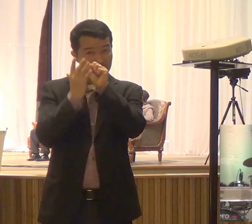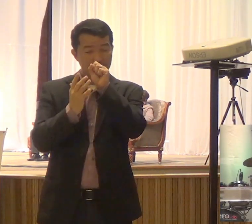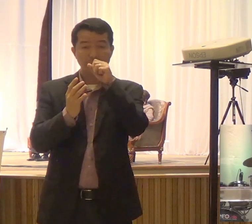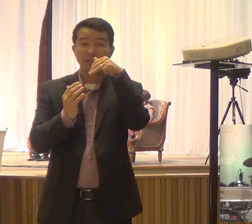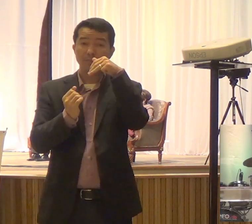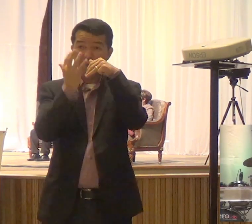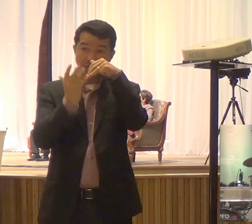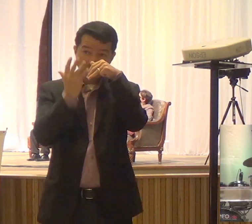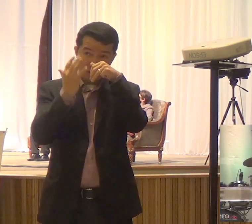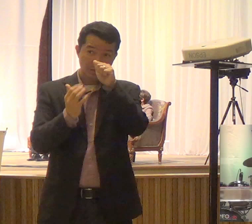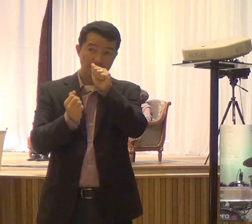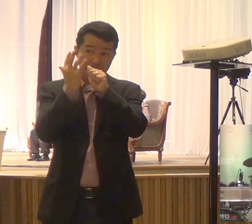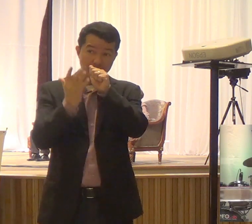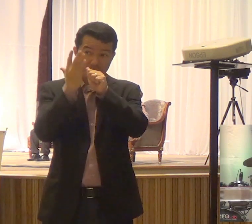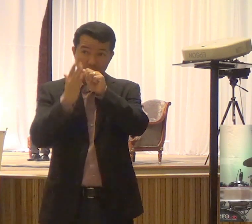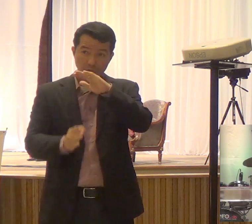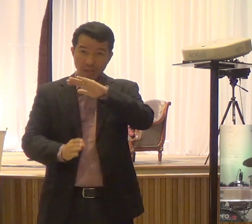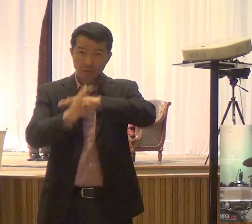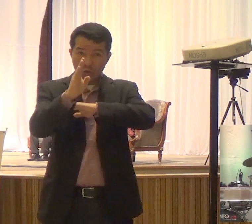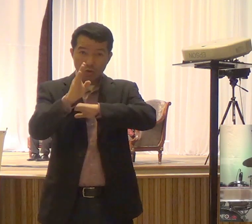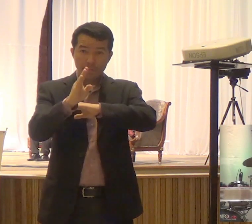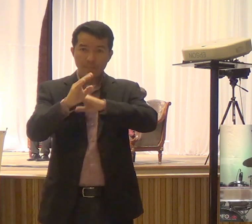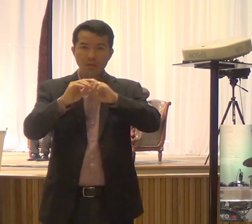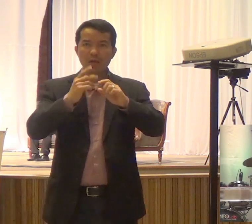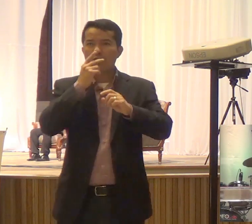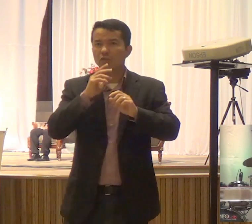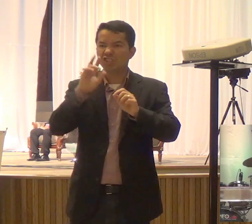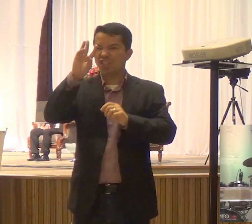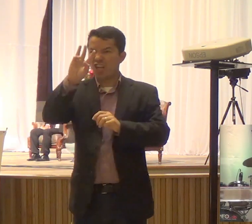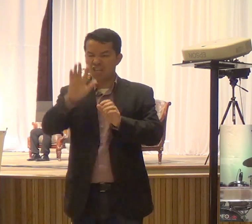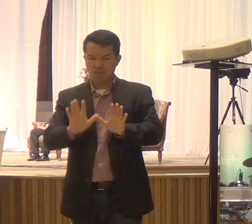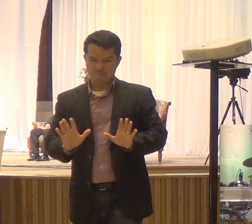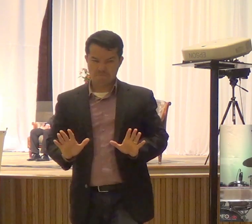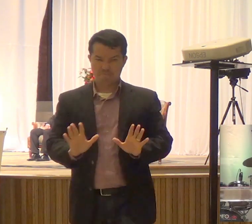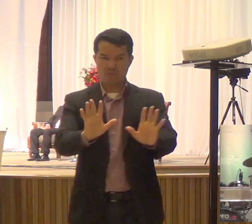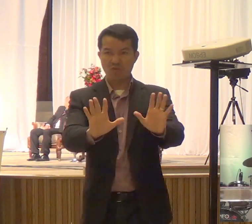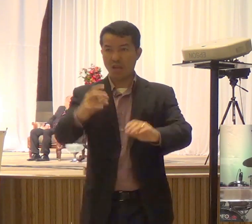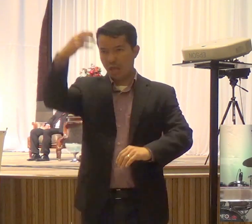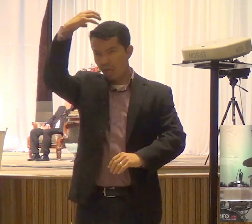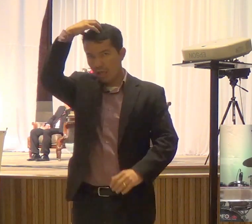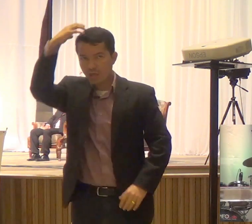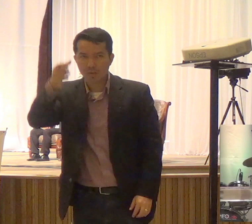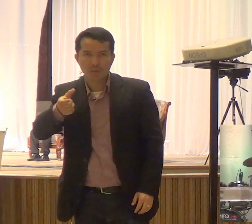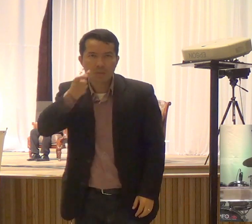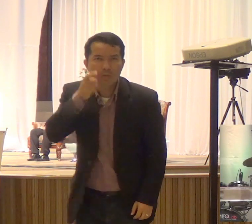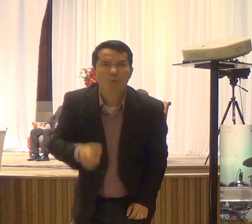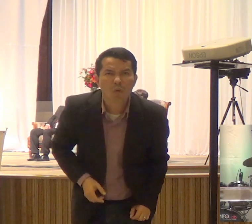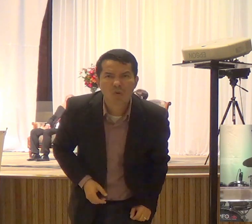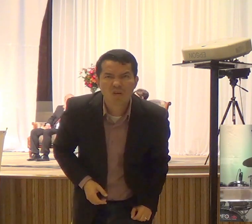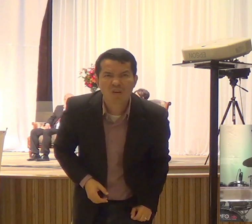Mesaque e Abednego entram ali na fornalha. A gente conhece a história, essa é uma história linda. E lá de fora todo mundo olha,